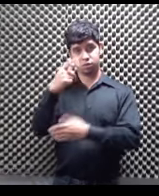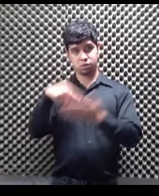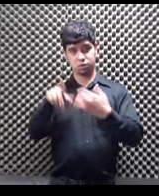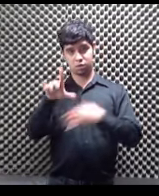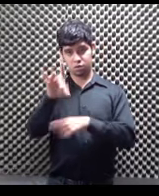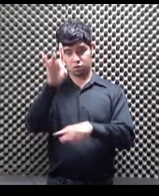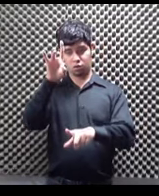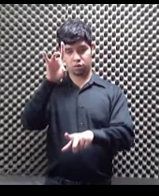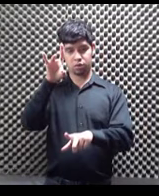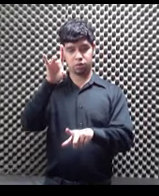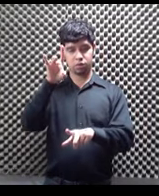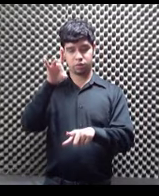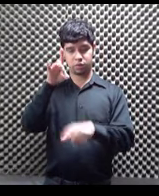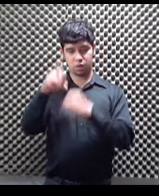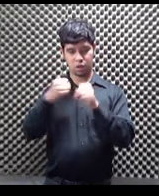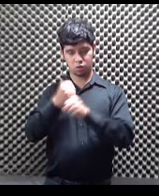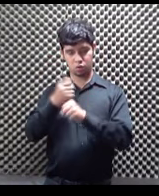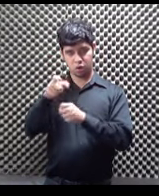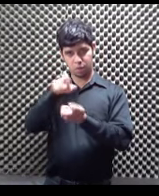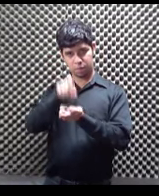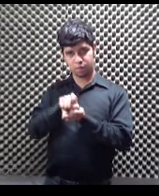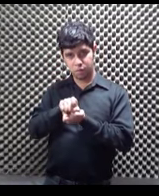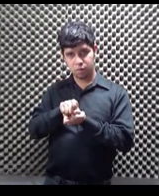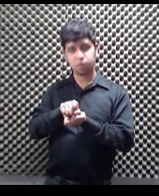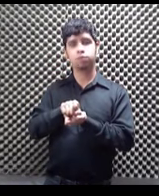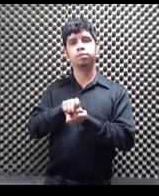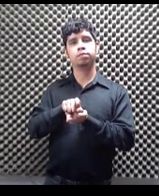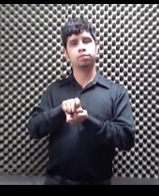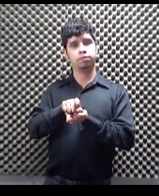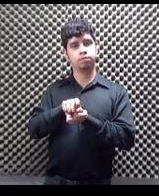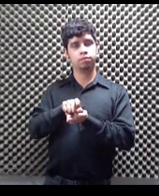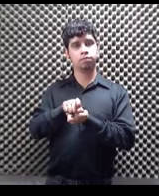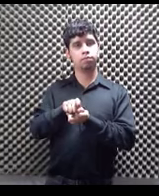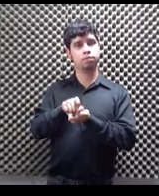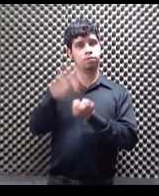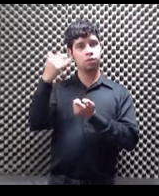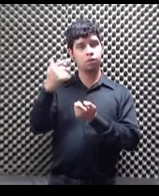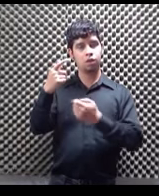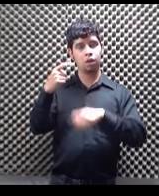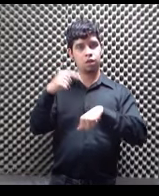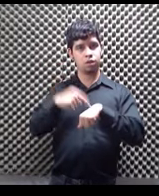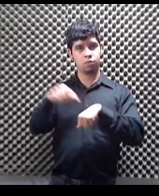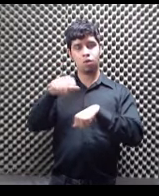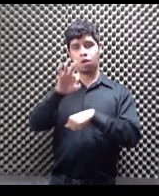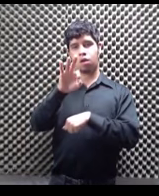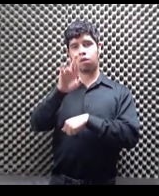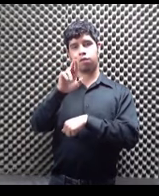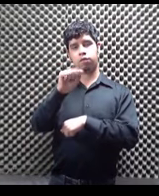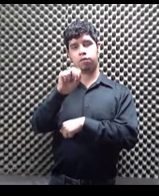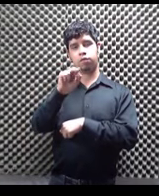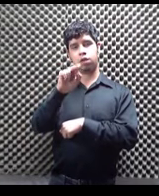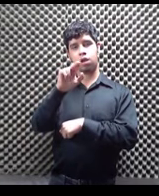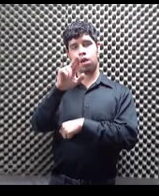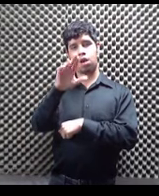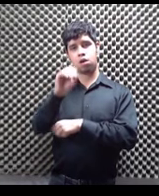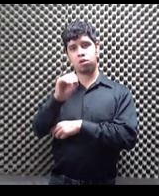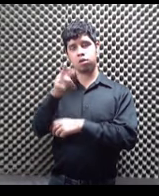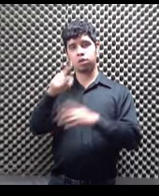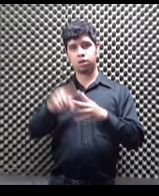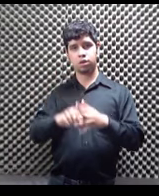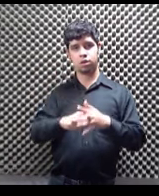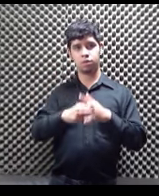escogí ese año específico, porque es el momento en que Franco empieza a coquetear